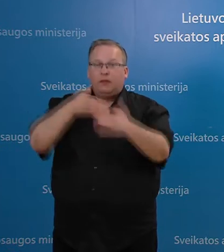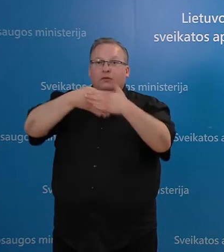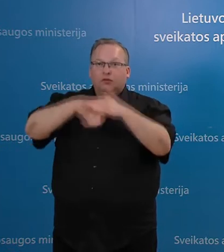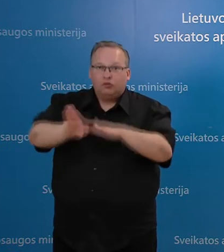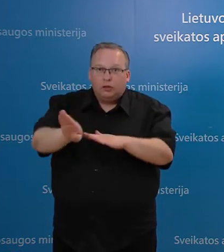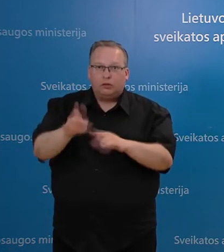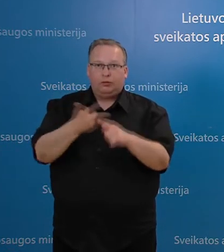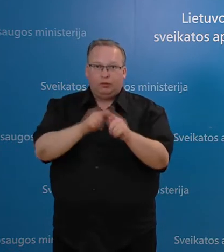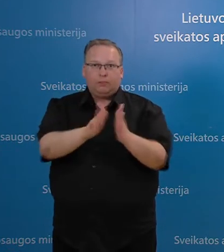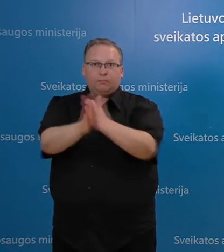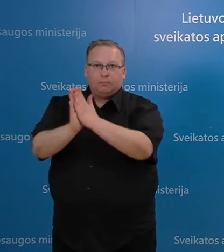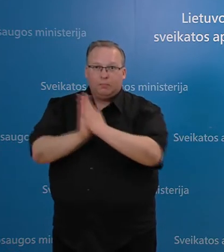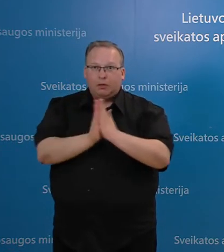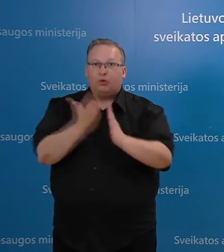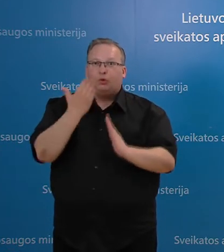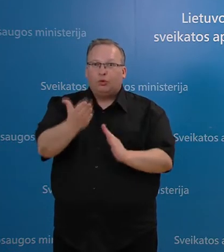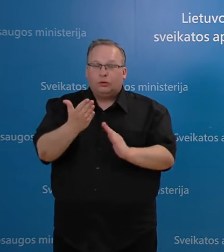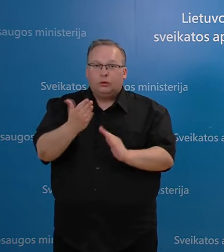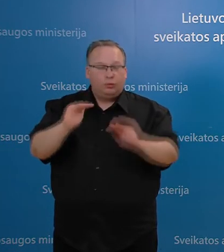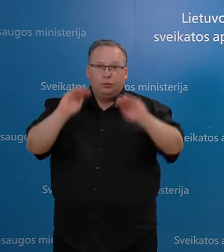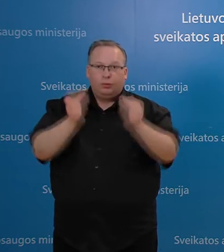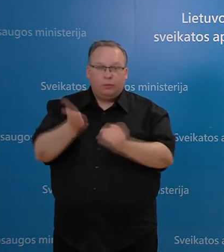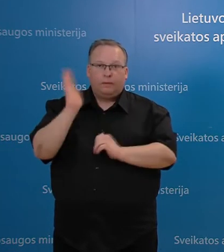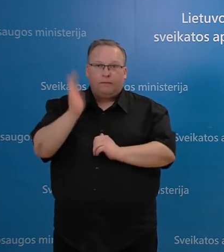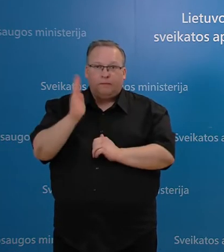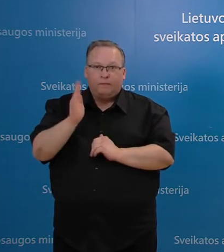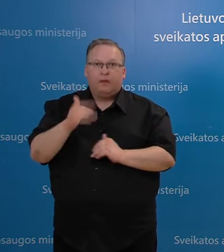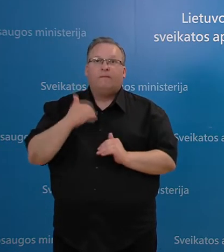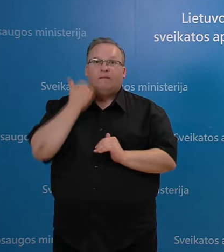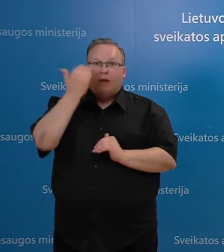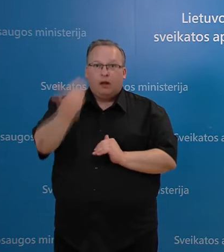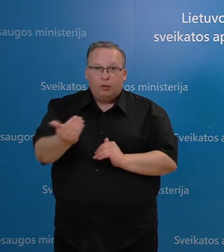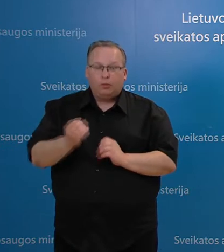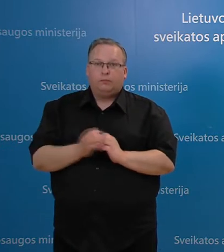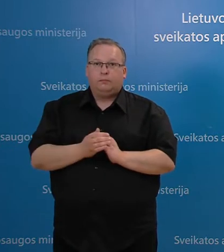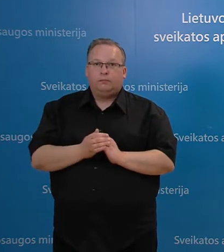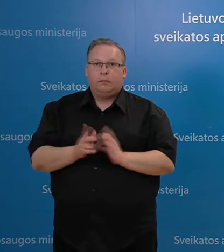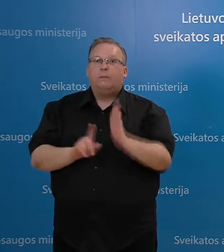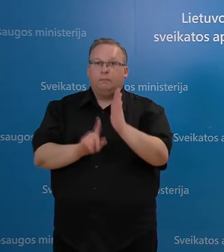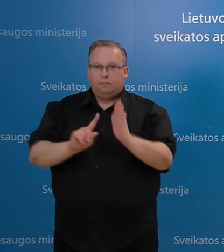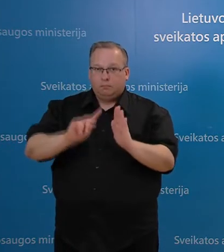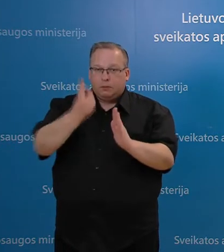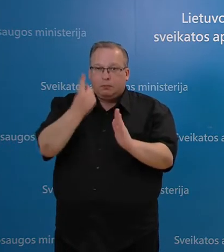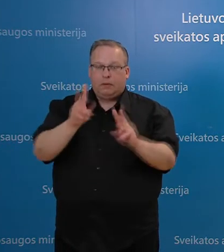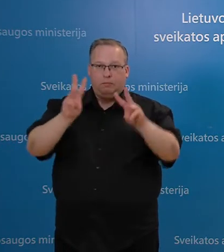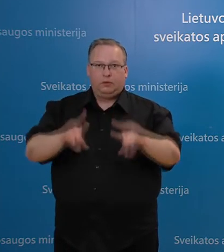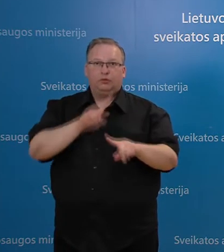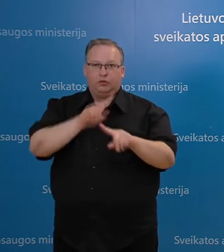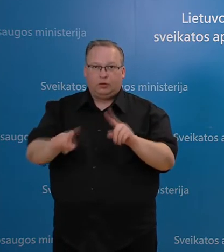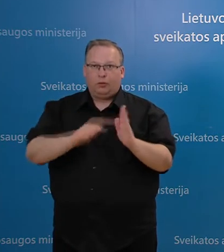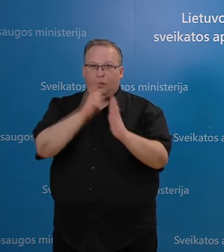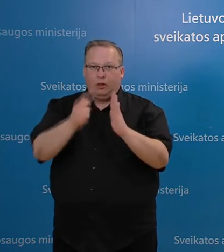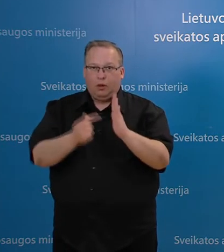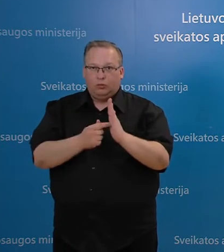tai prašysime ministro trumpai pasisakyti ir po to pirmiau ministrui klausimus užduoti. Tai prašom,